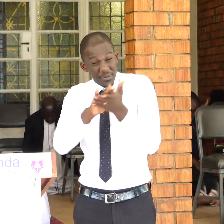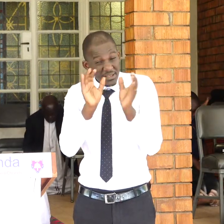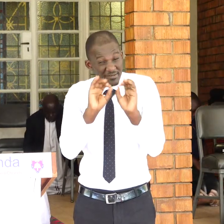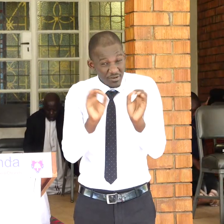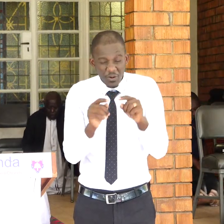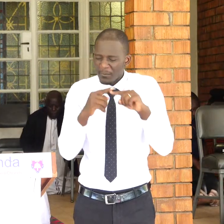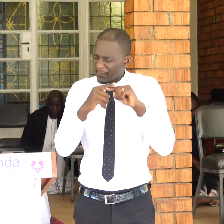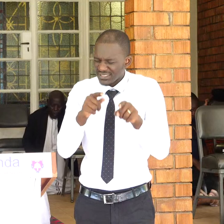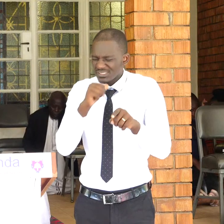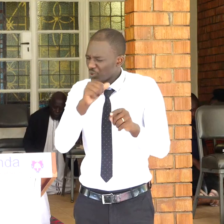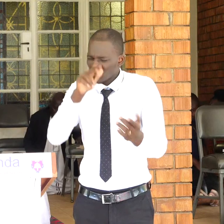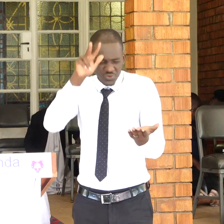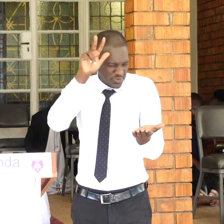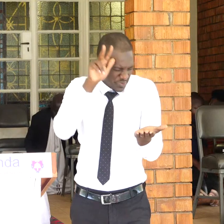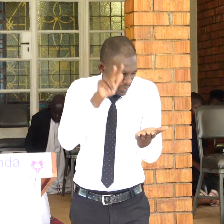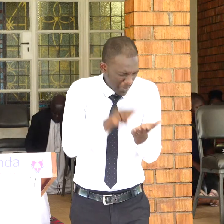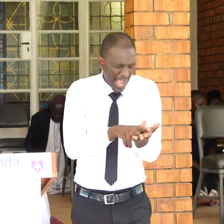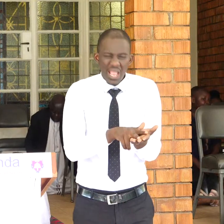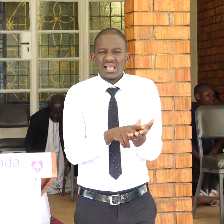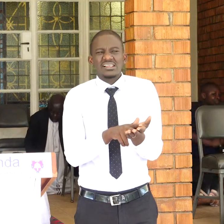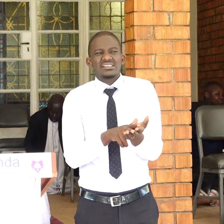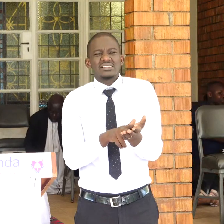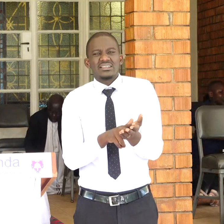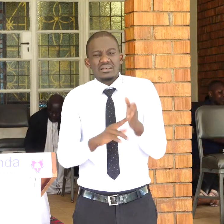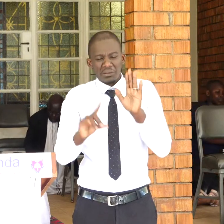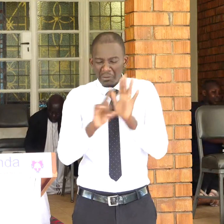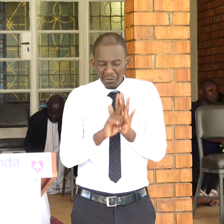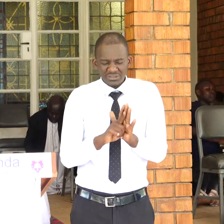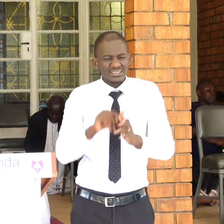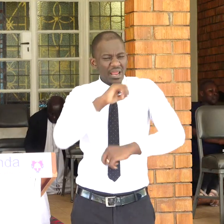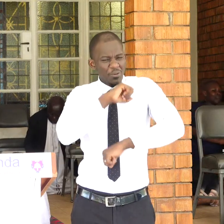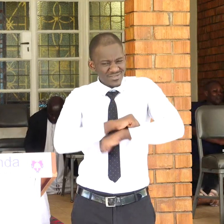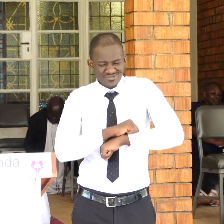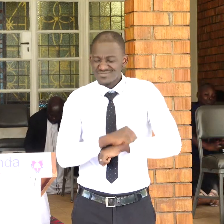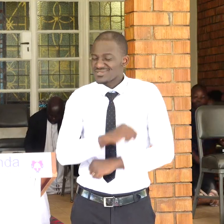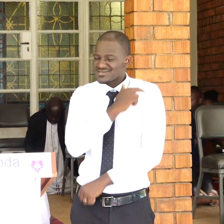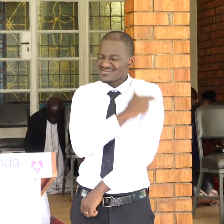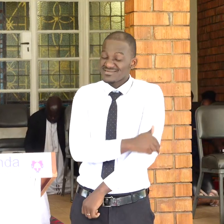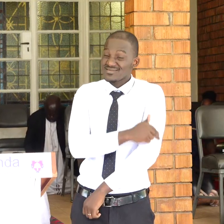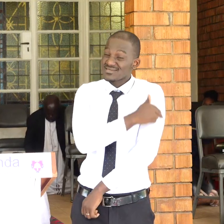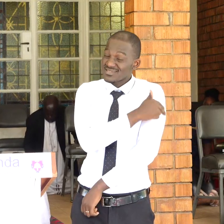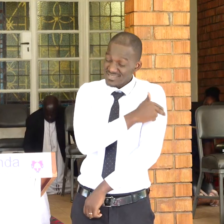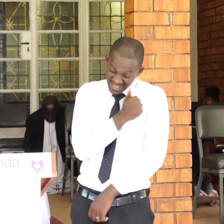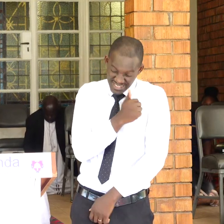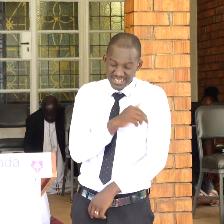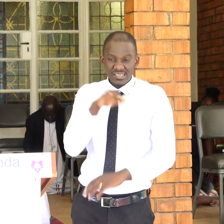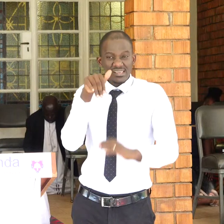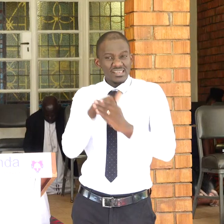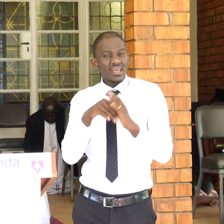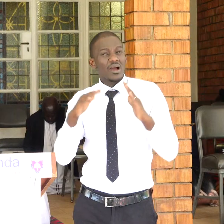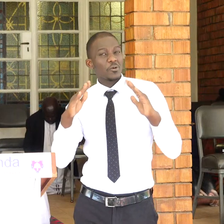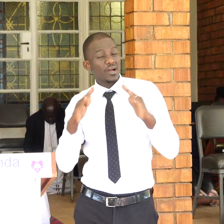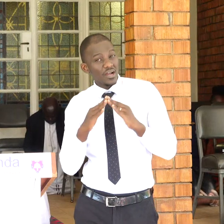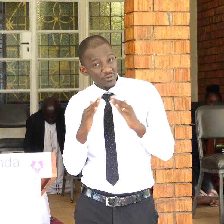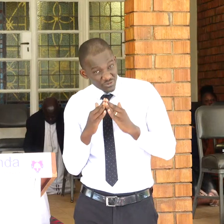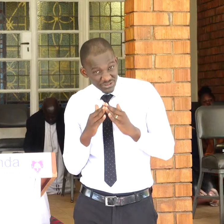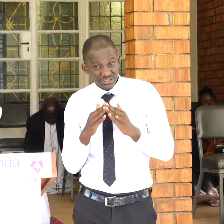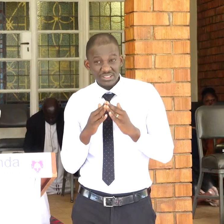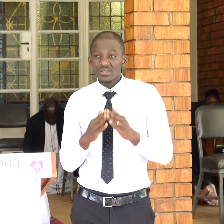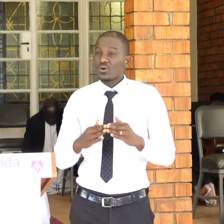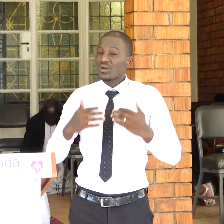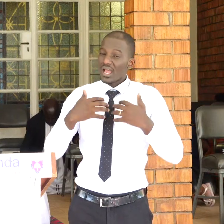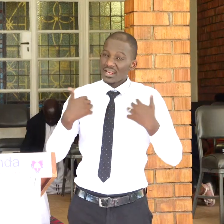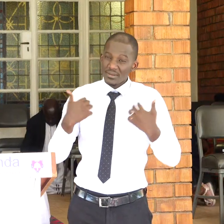mateeka mu banka zaffe mu masomero gaffe mu malwaliro gaffe mu mayumba gaffe ku bisolo